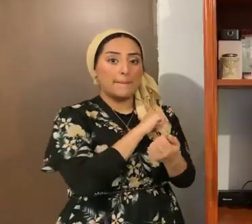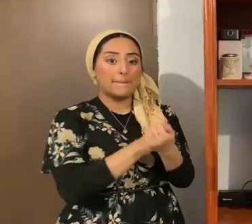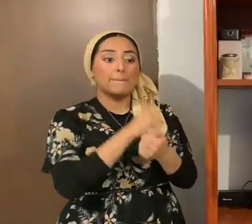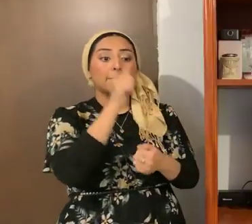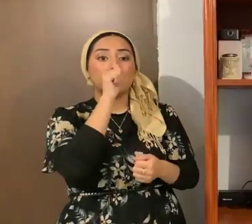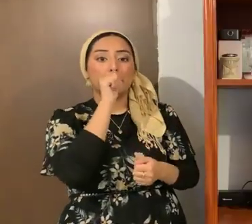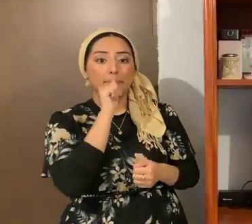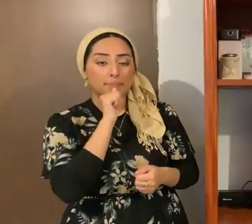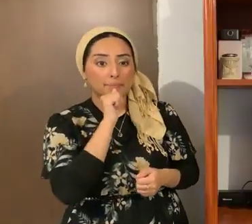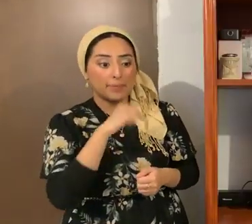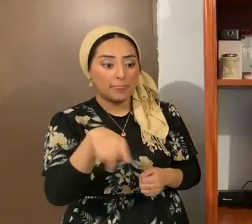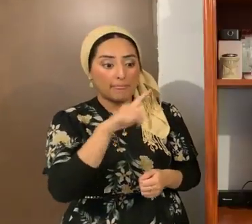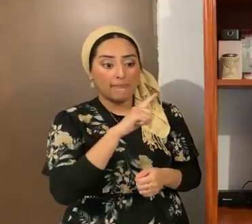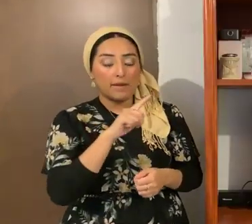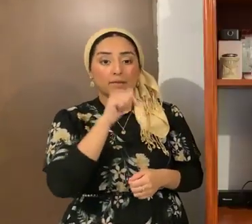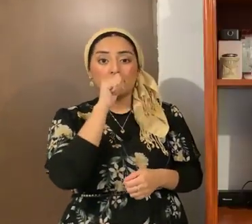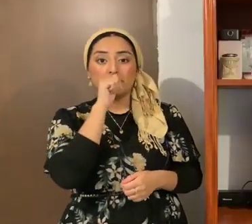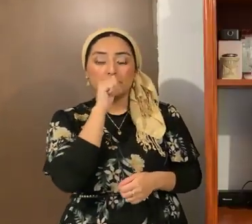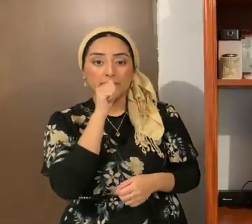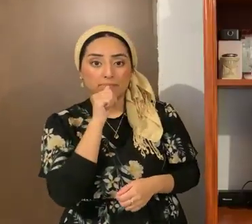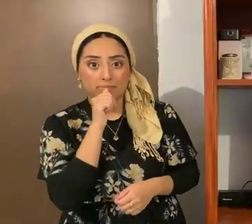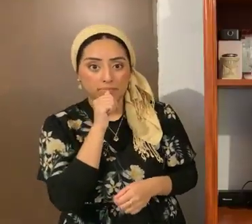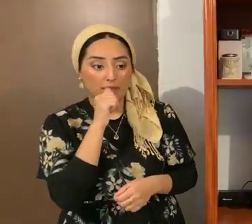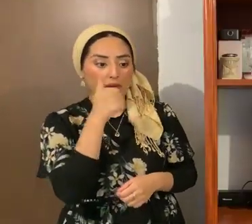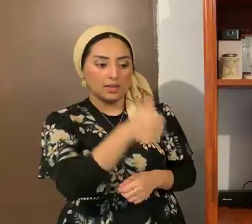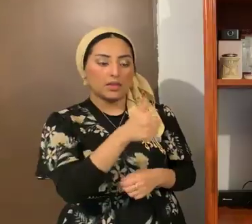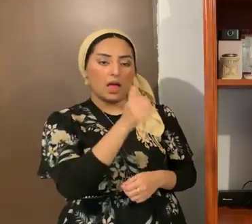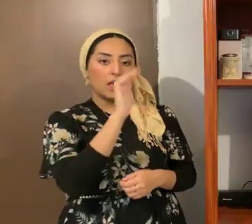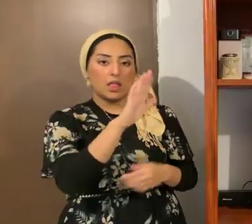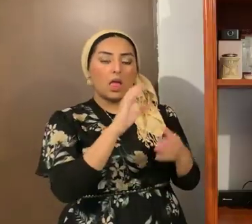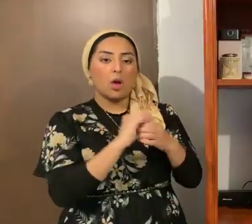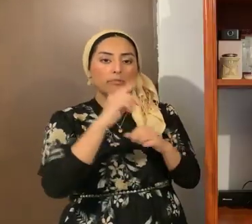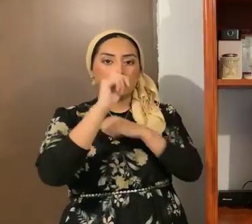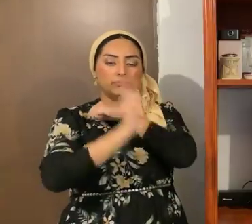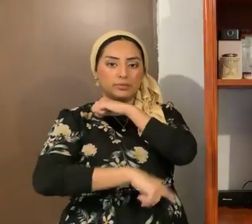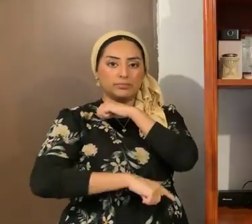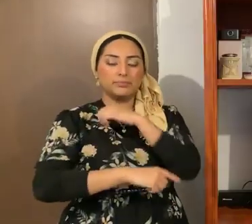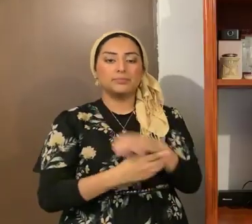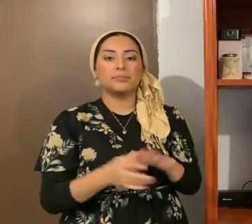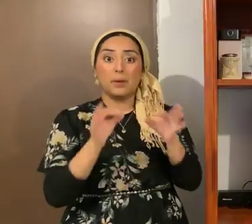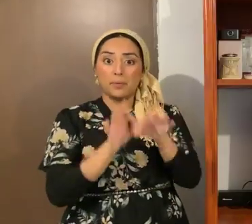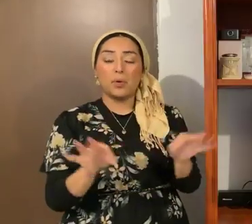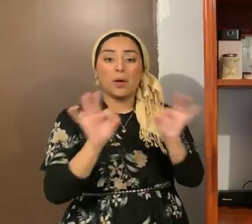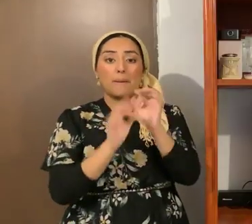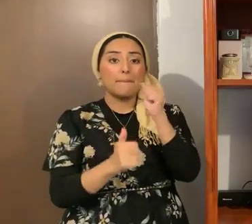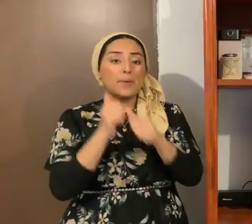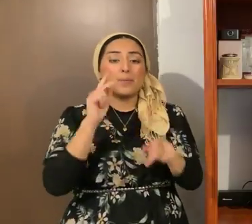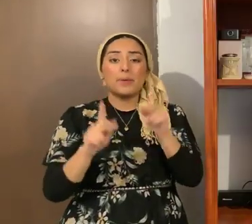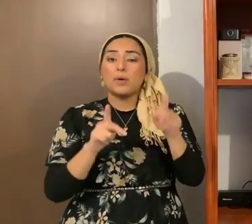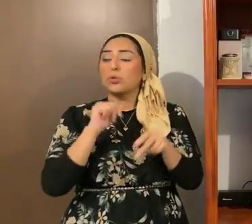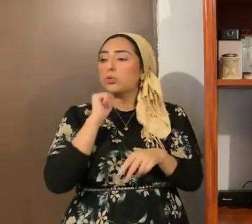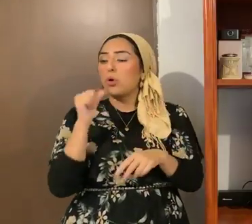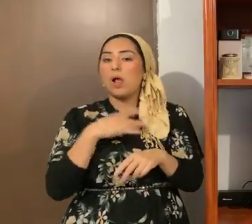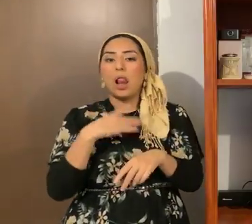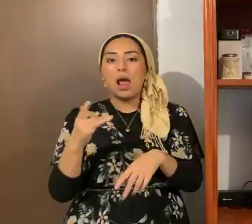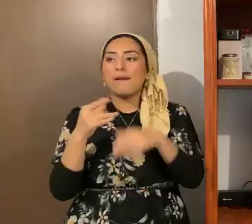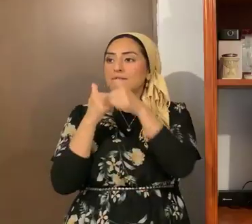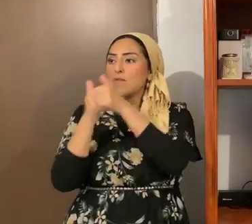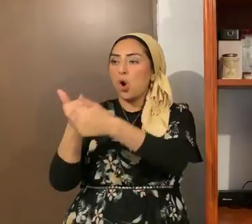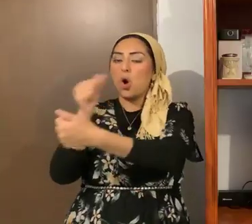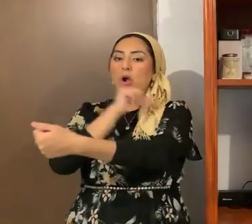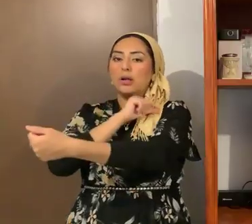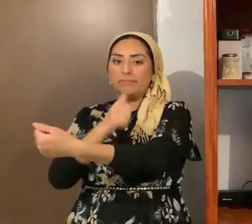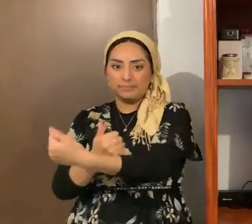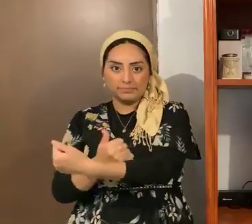resiste, y los que resisten acarrean condenación para sí mismos. Eso es muy importante. La mayoría de las personas no se someten a la autoridad que ha puesto